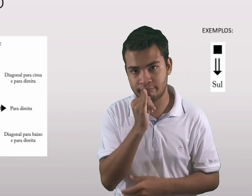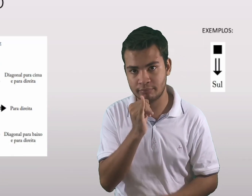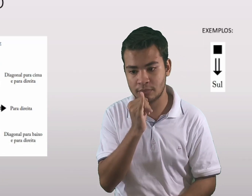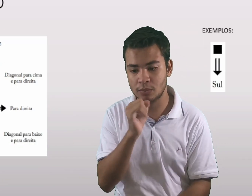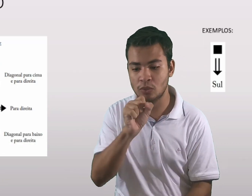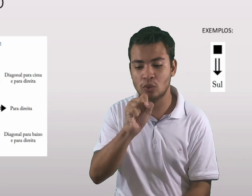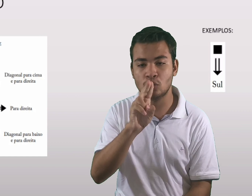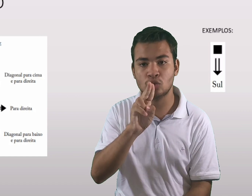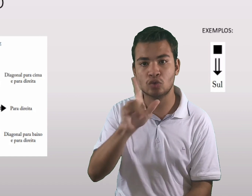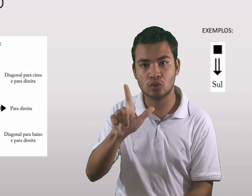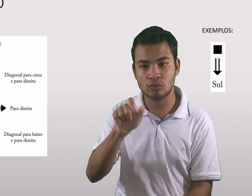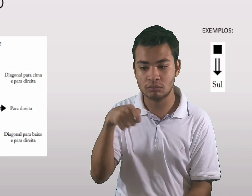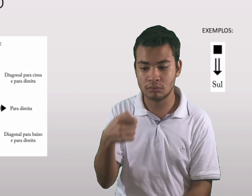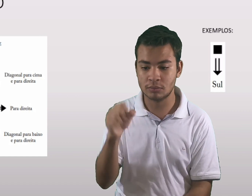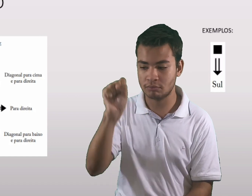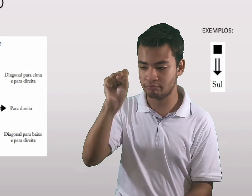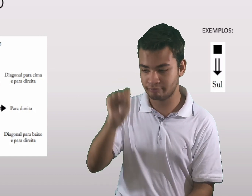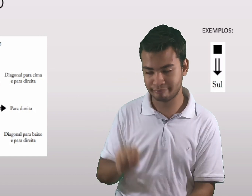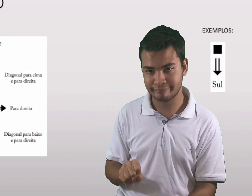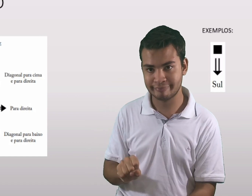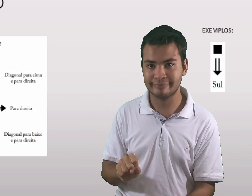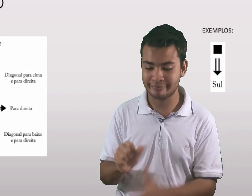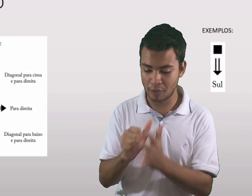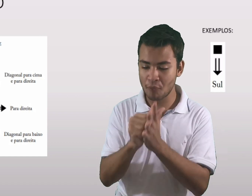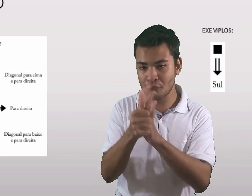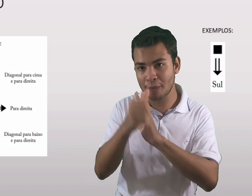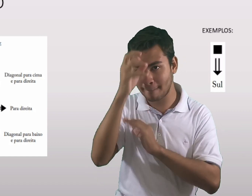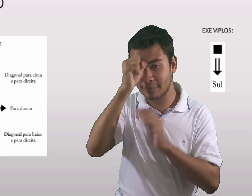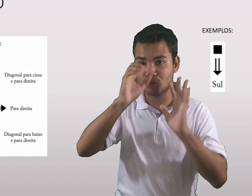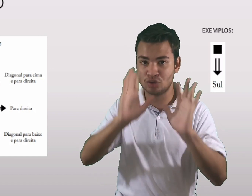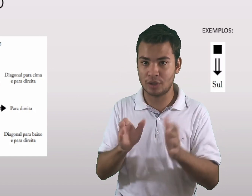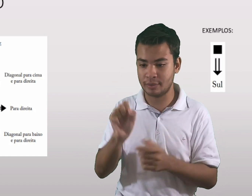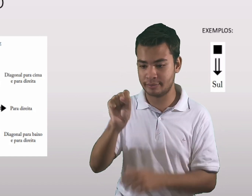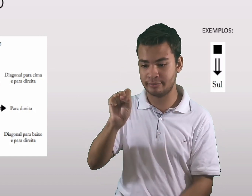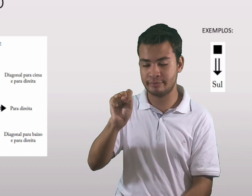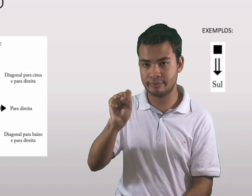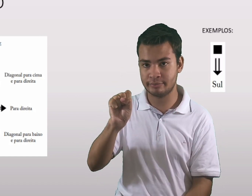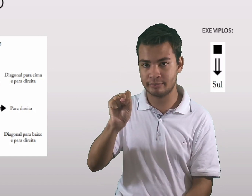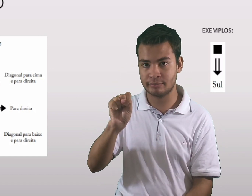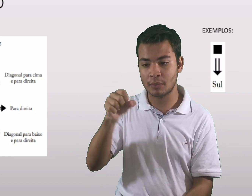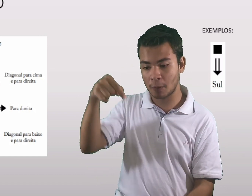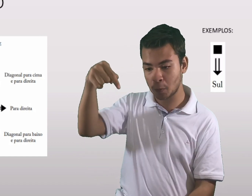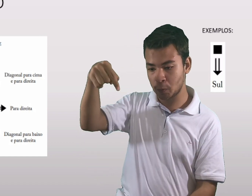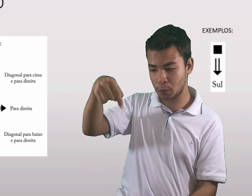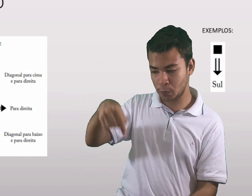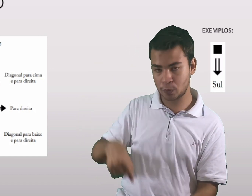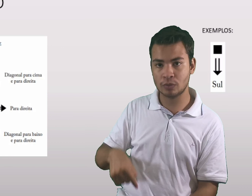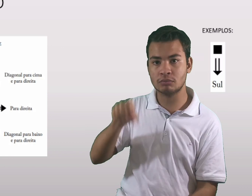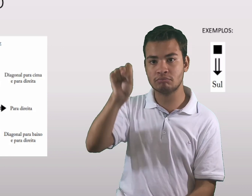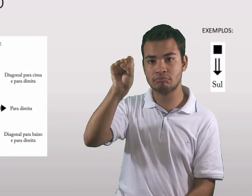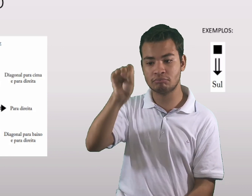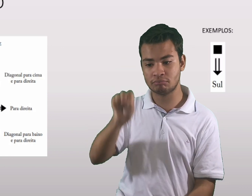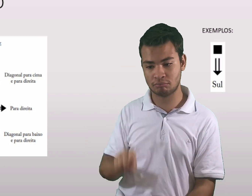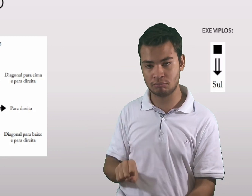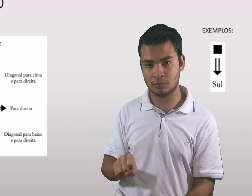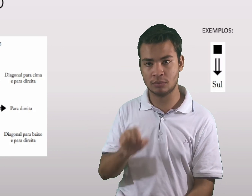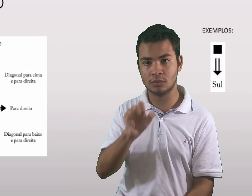Então, por exemplo, sinal de sul, sul. Então, nós temos essa configuração de mão em S que nós já aprendemos